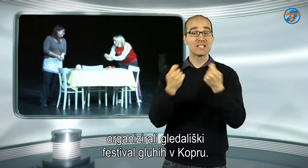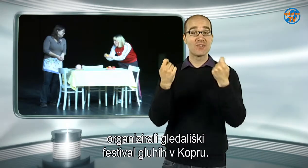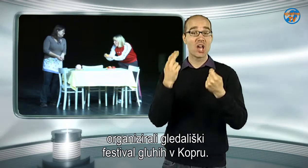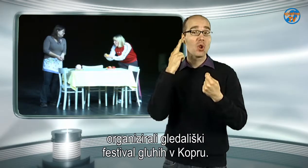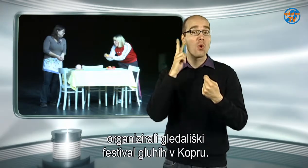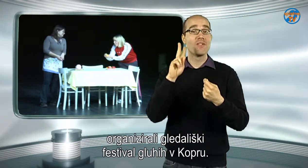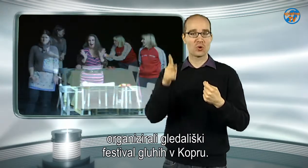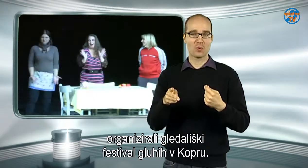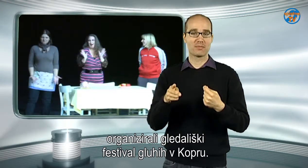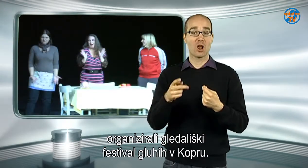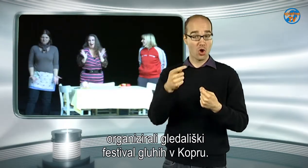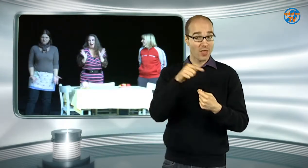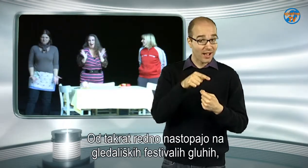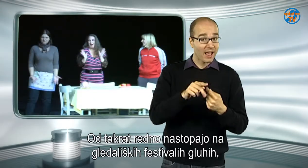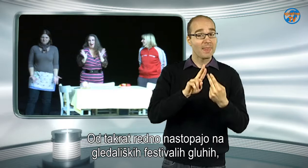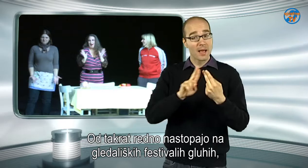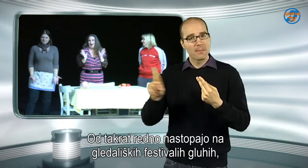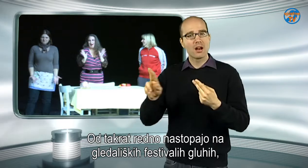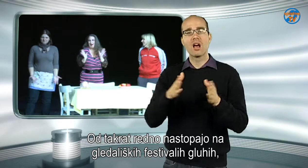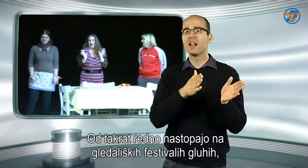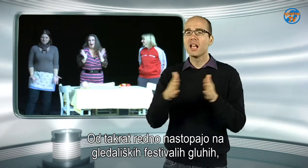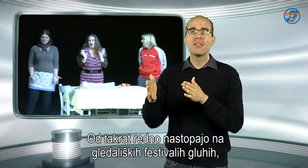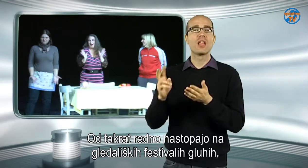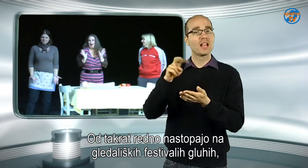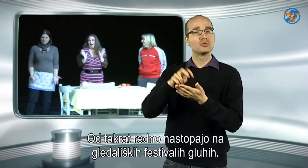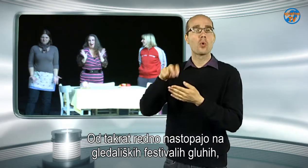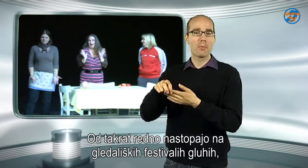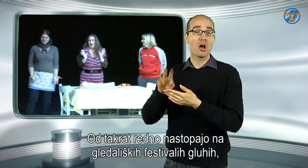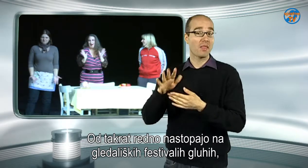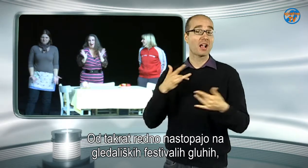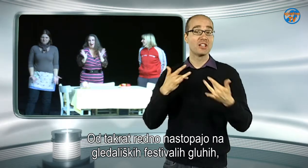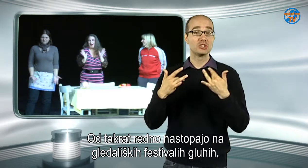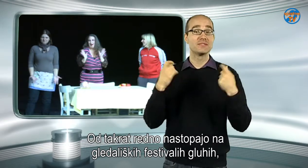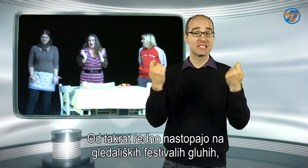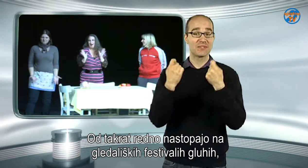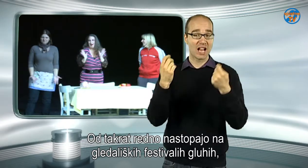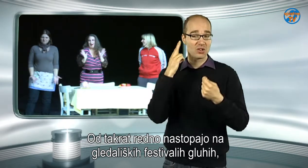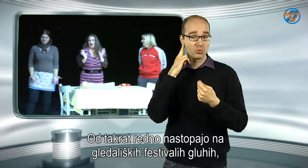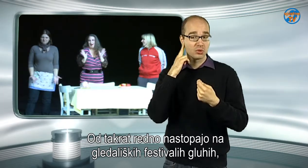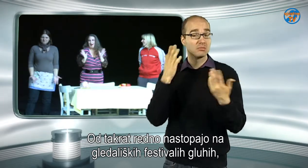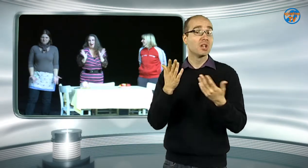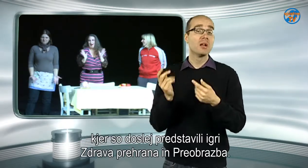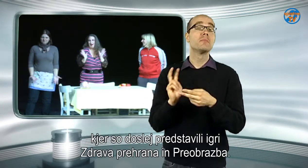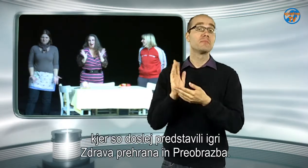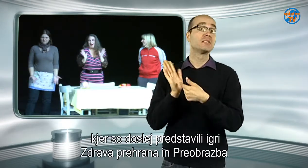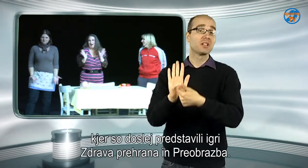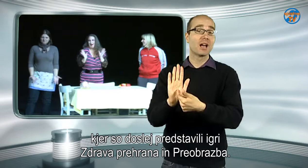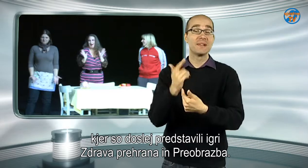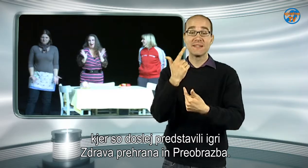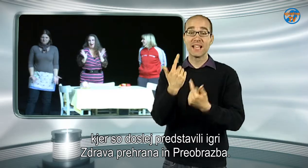Kopru. Od takrat redno nastopajo na gledaliških festivalih gluhih, kjer so doslej predstavili igri